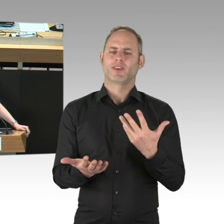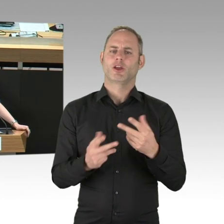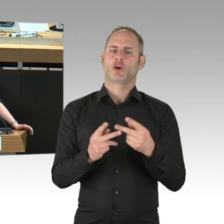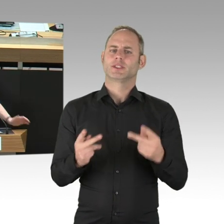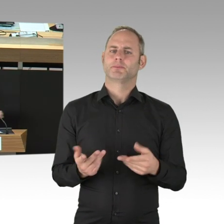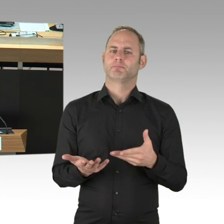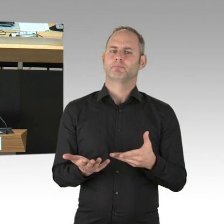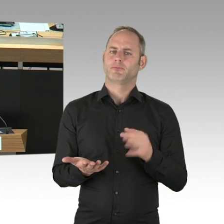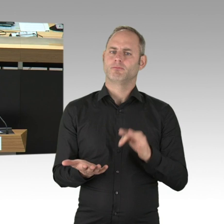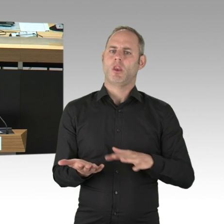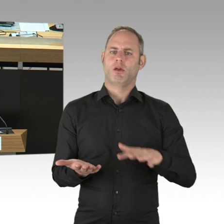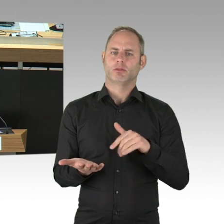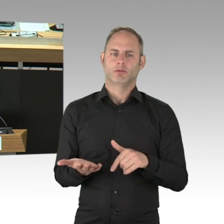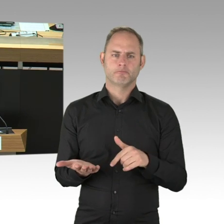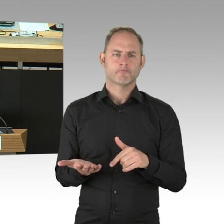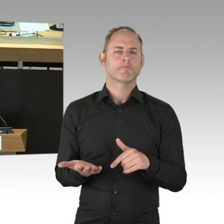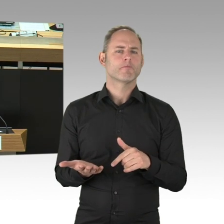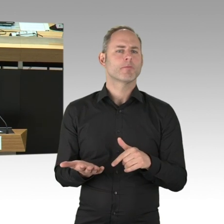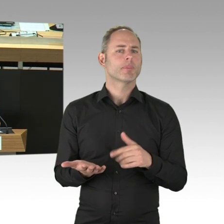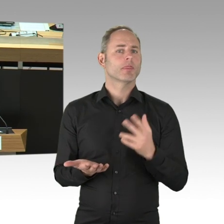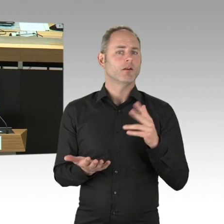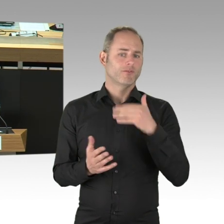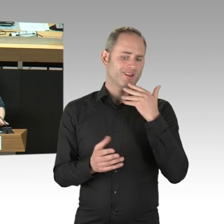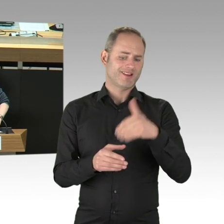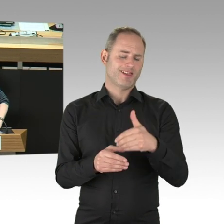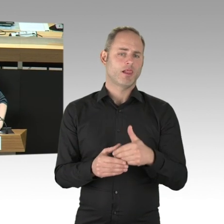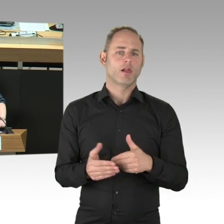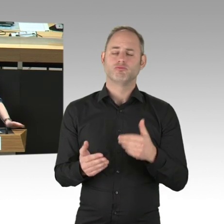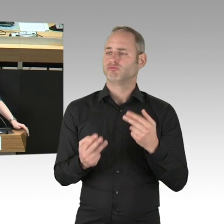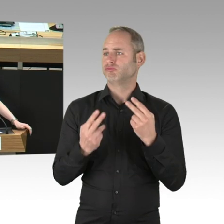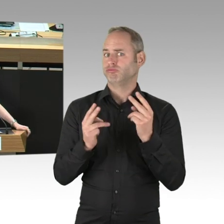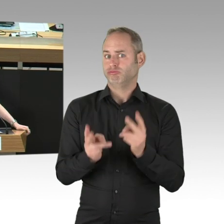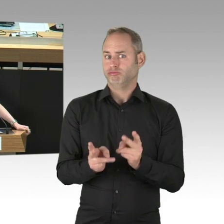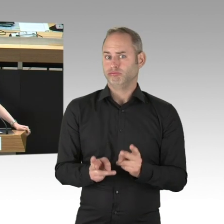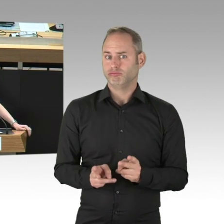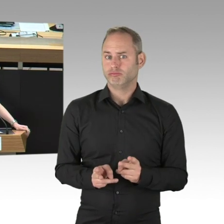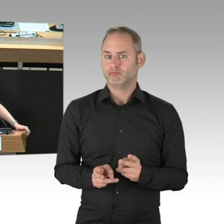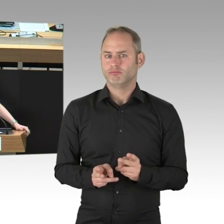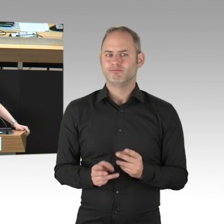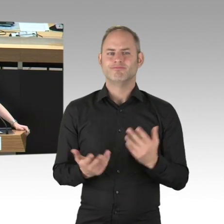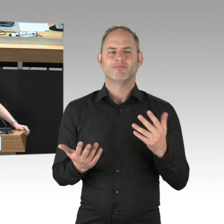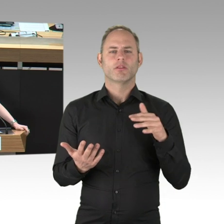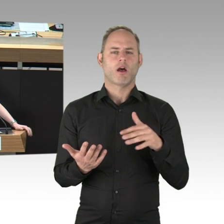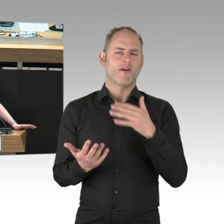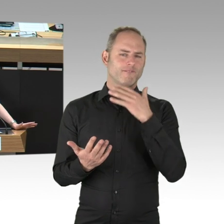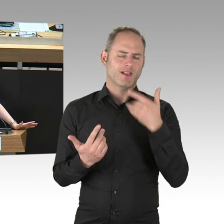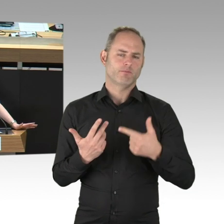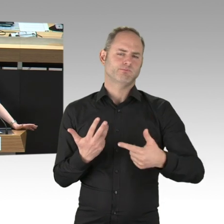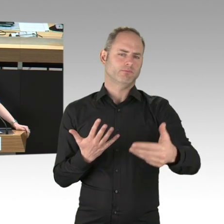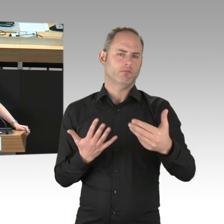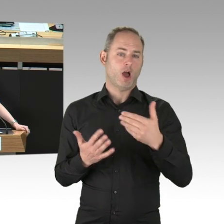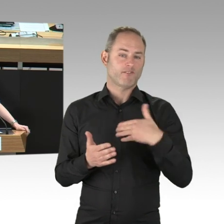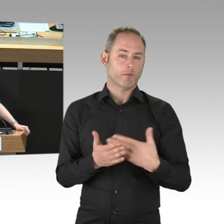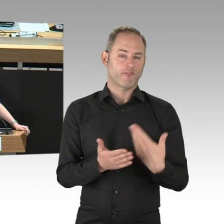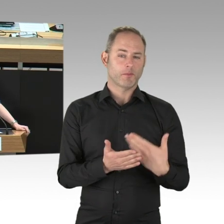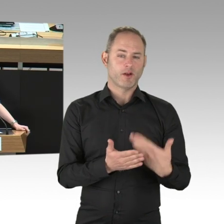An der einen oder anderen Stelle hätte ich mir dann tatsächlich auch mehr Mut und mehr Konkretes gewünscht. Gestolpert bin ich schon ganz zu Beginn, nämlich bei der